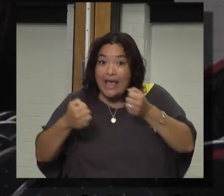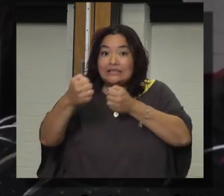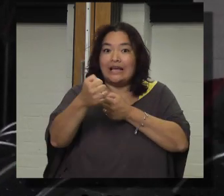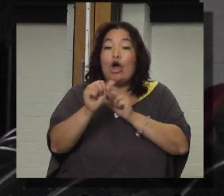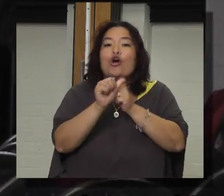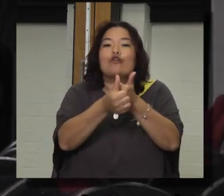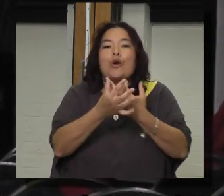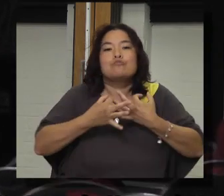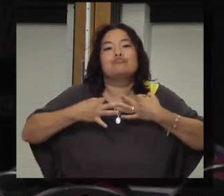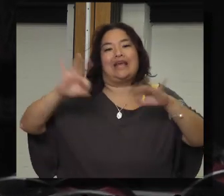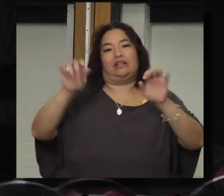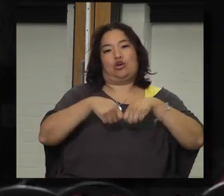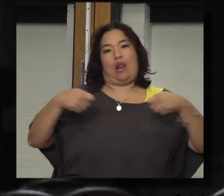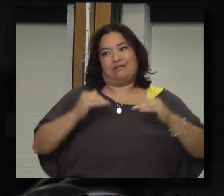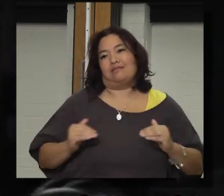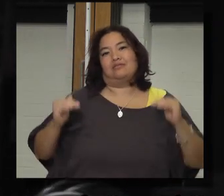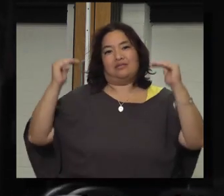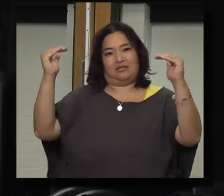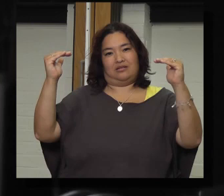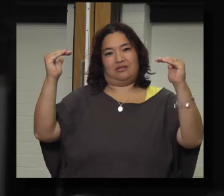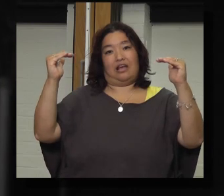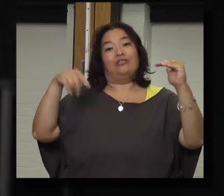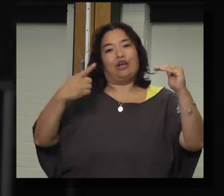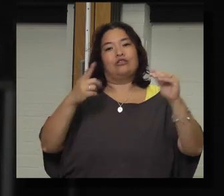bij de aanbieders van teletalkdiensten.